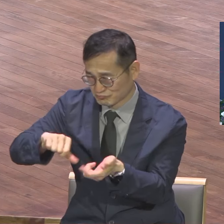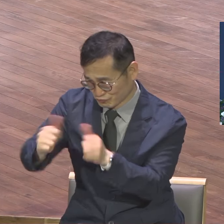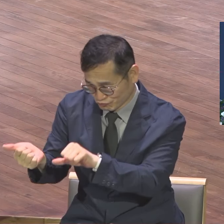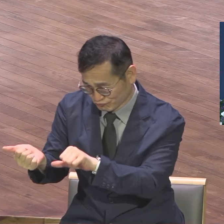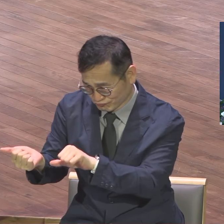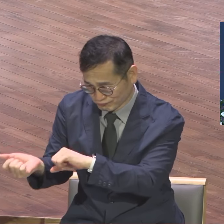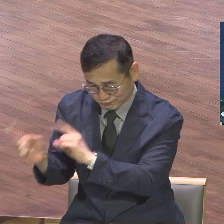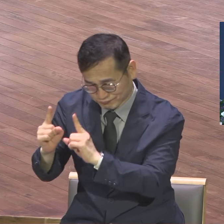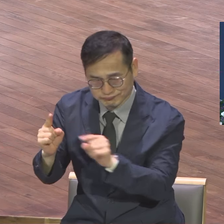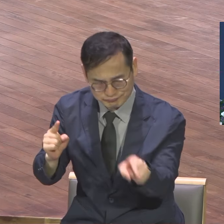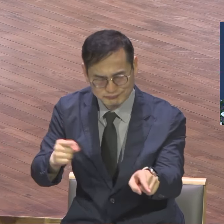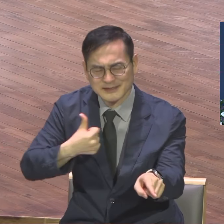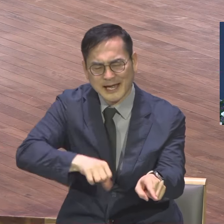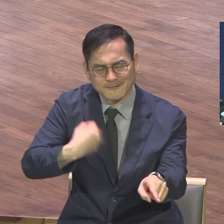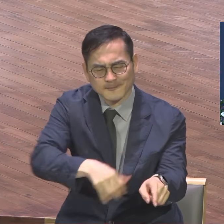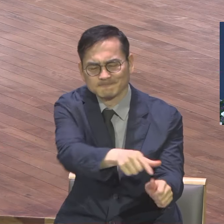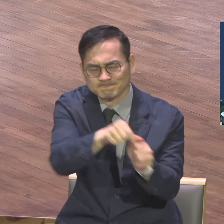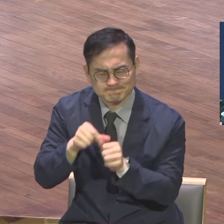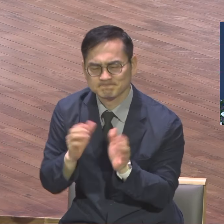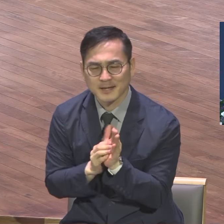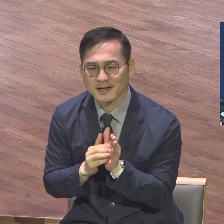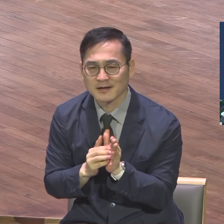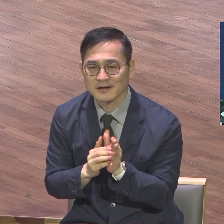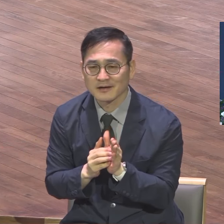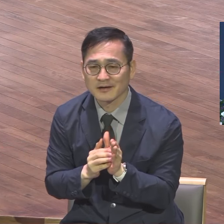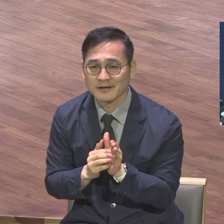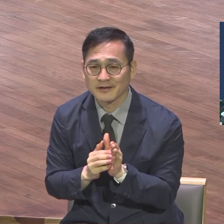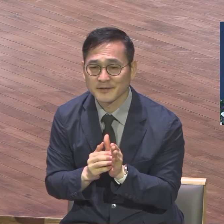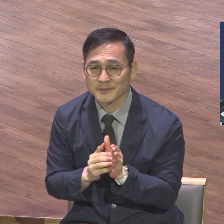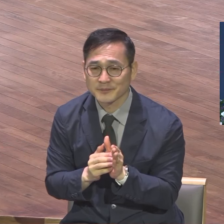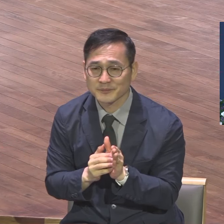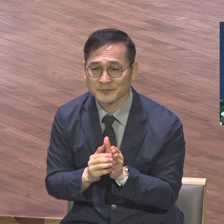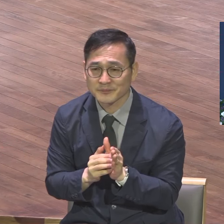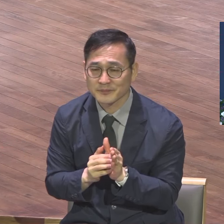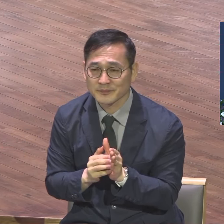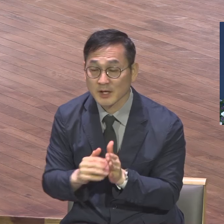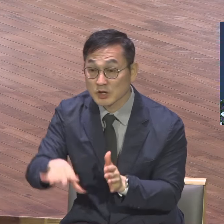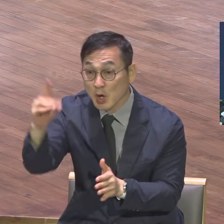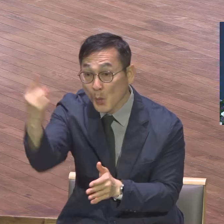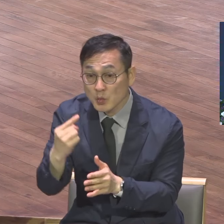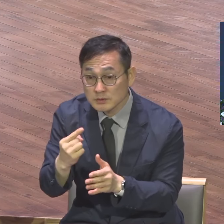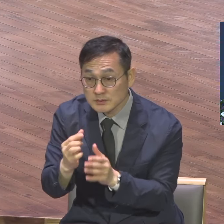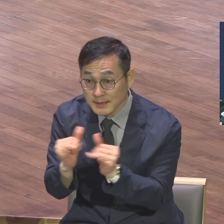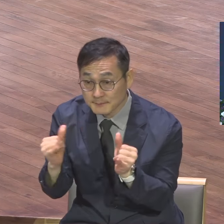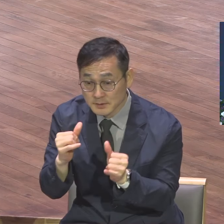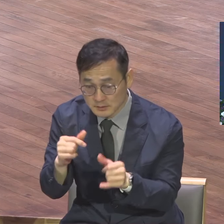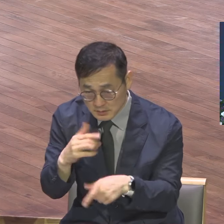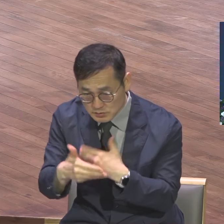오늘 처음 오신 분들은 오늘 이 성경에 대해서 잘 모르실 거예요.